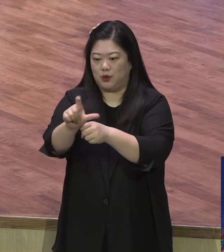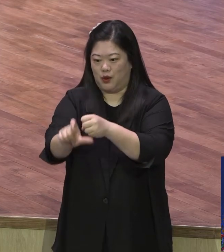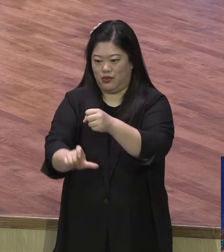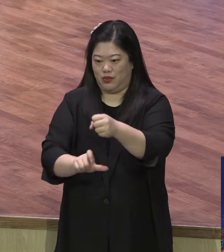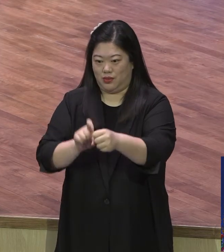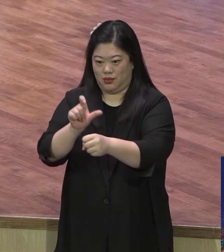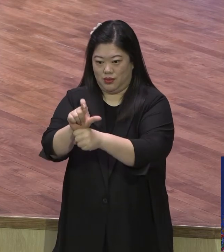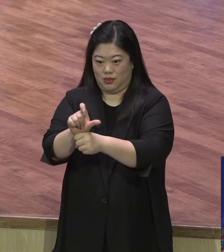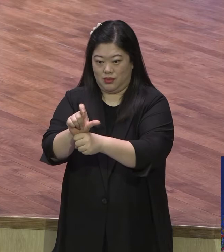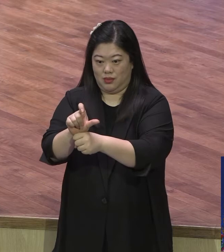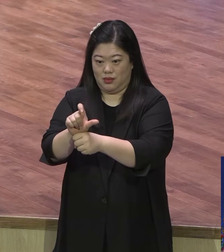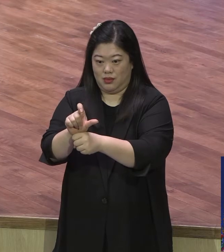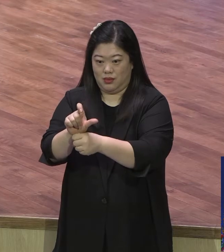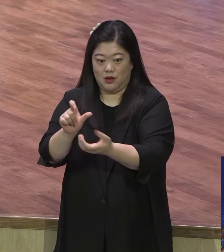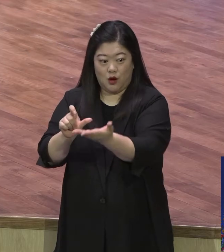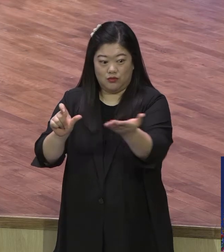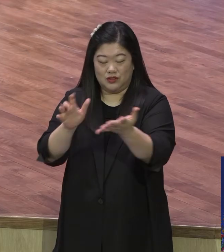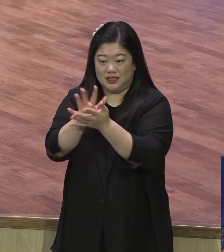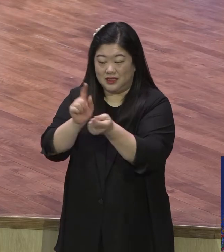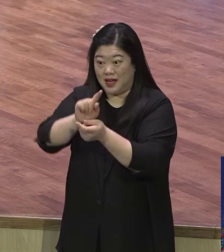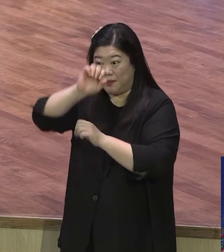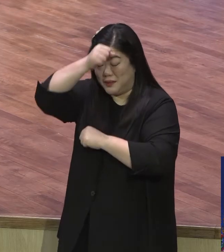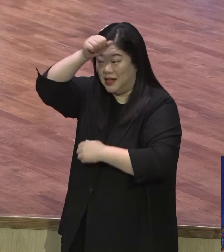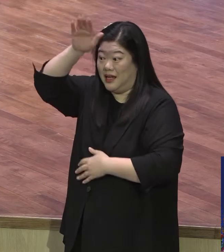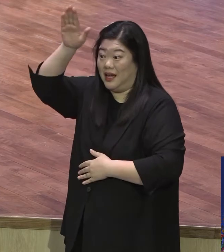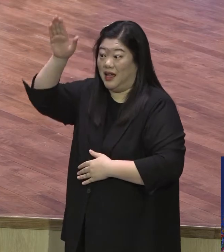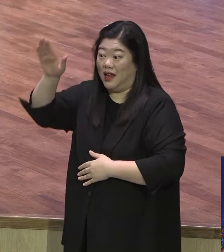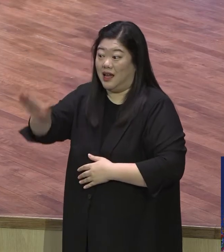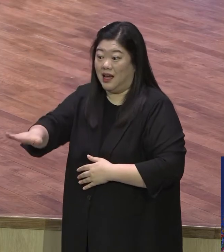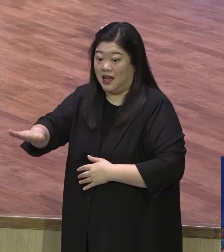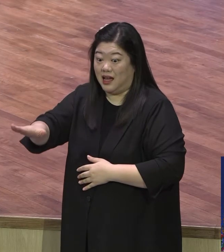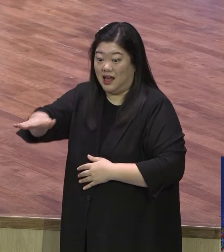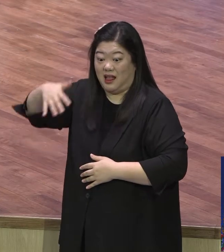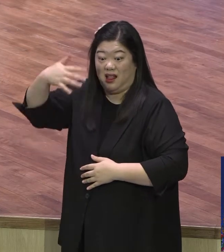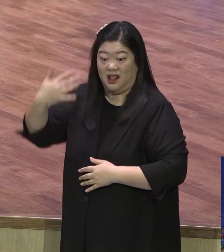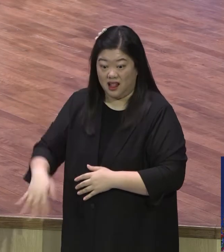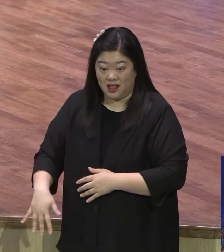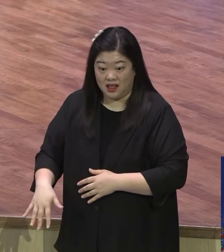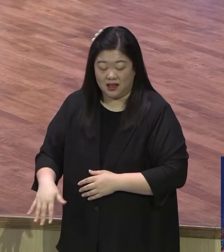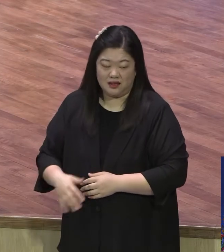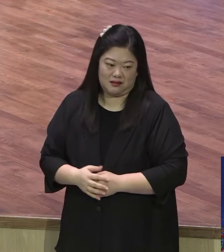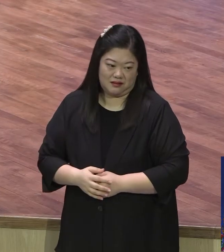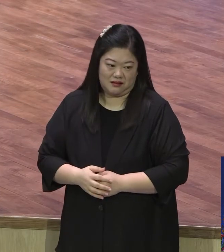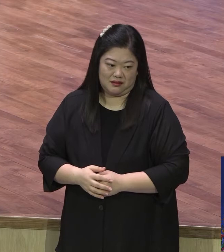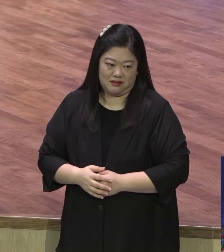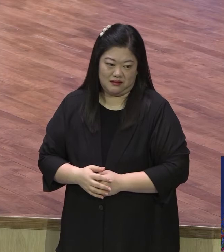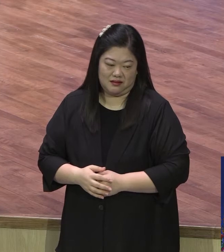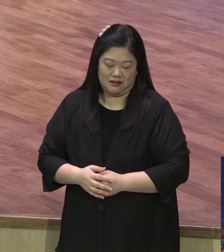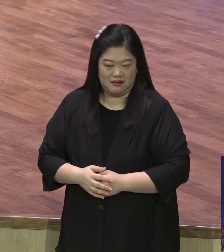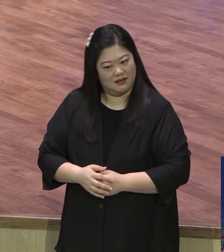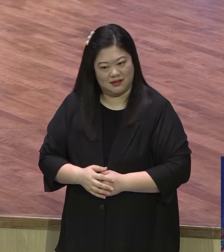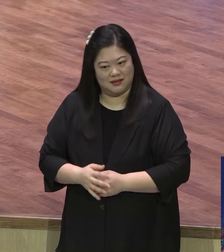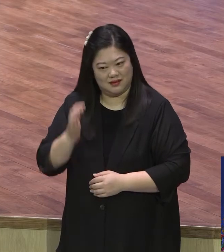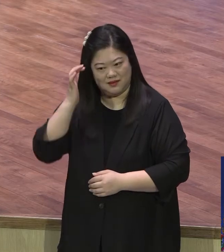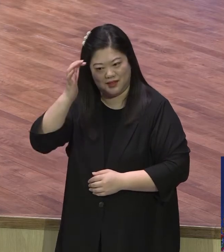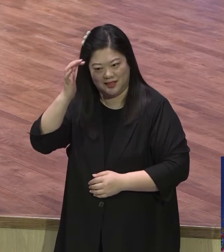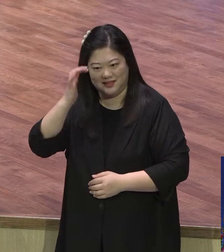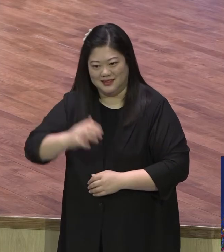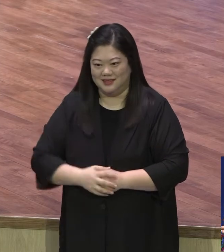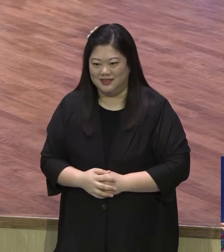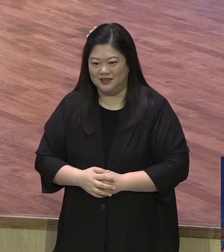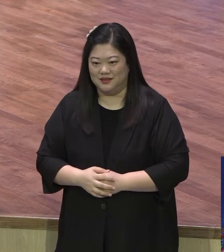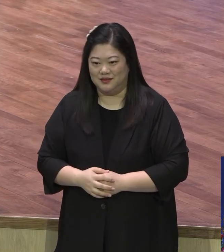전도 성교에 관심이 없구나 그러면 왜냐 카드 빚을 해서 가거든요 거의 반원 이상이